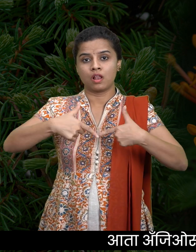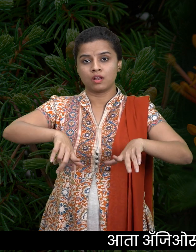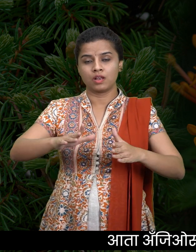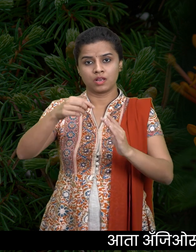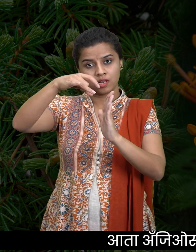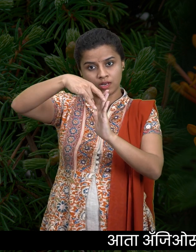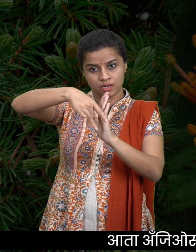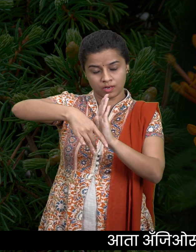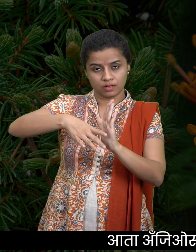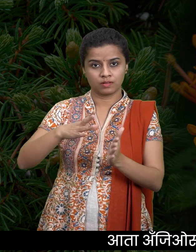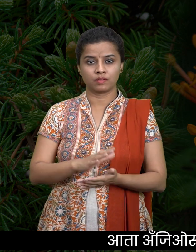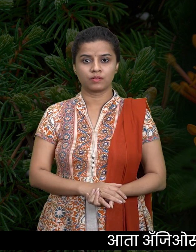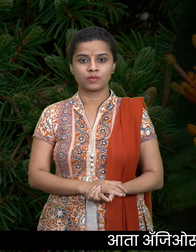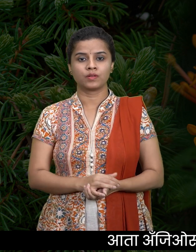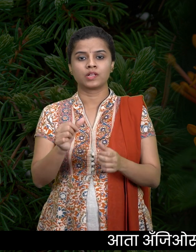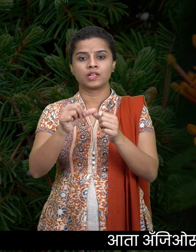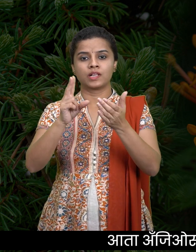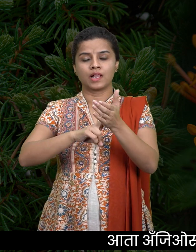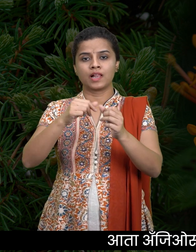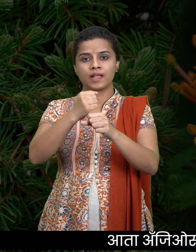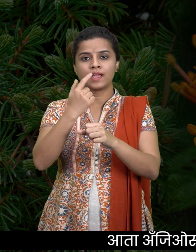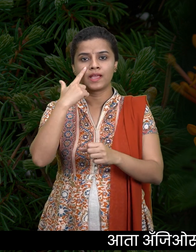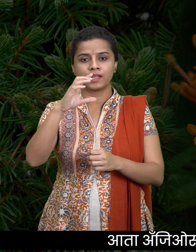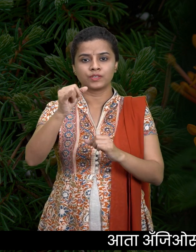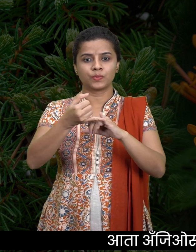एंजिओस्पर्मबद्दल तपशीलवार जाणून घेऊया.